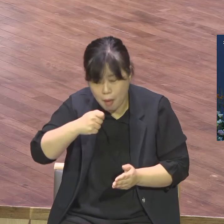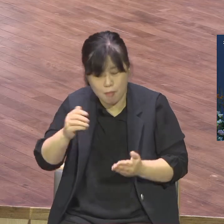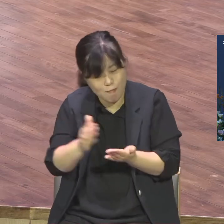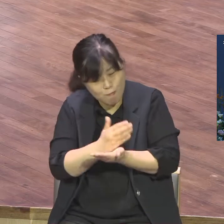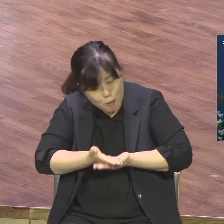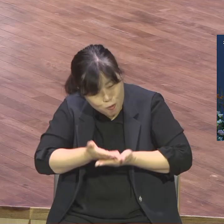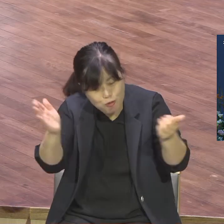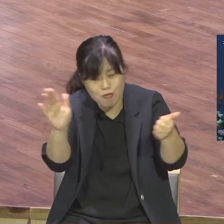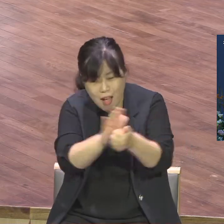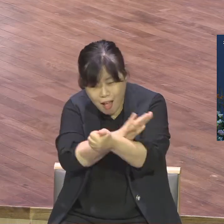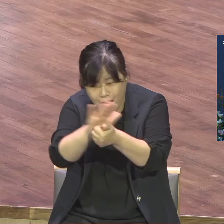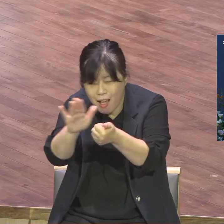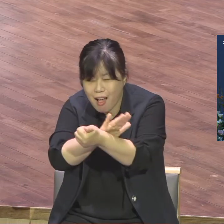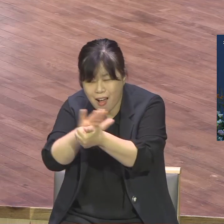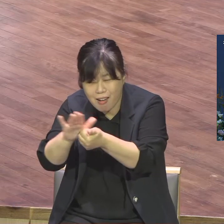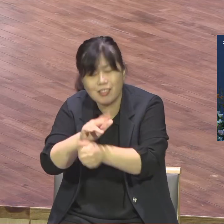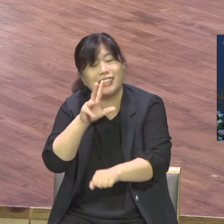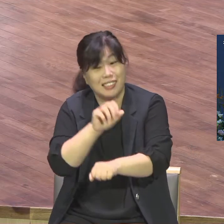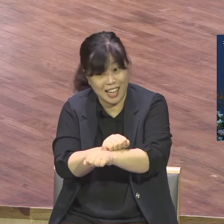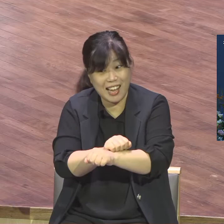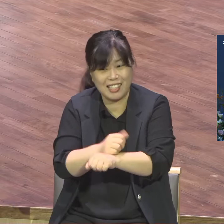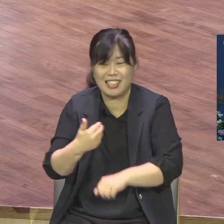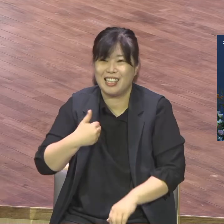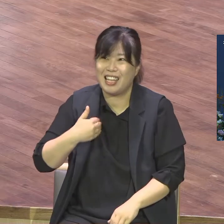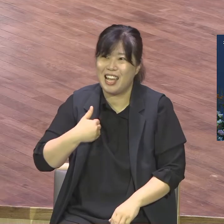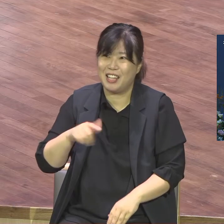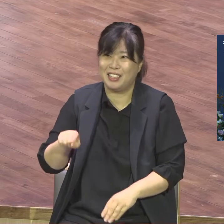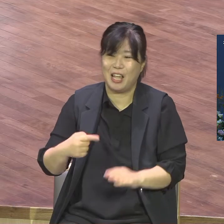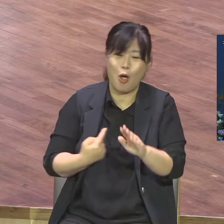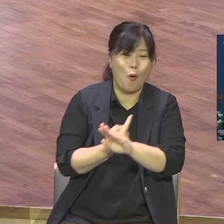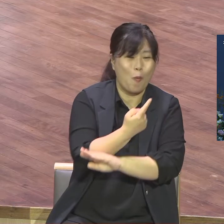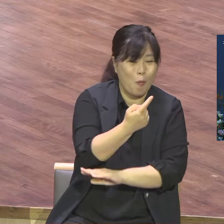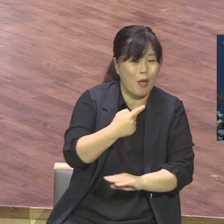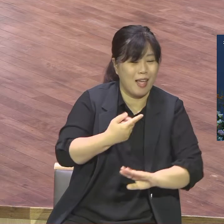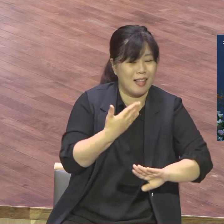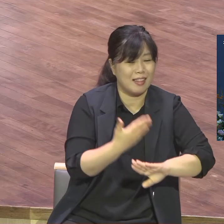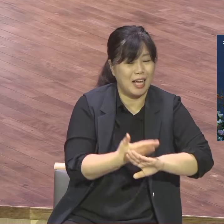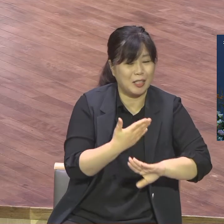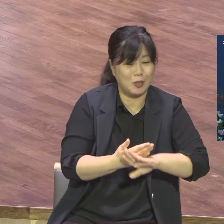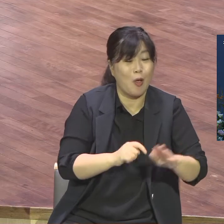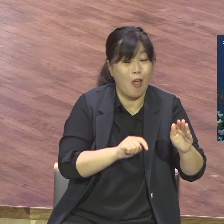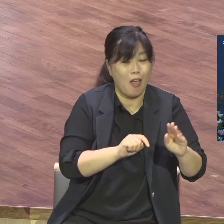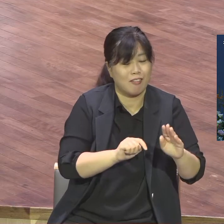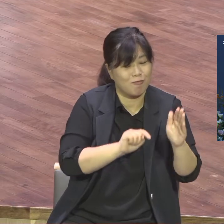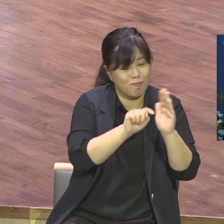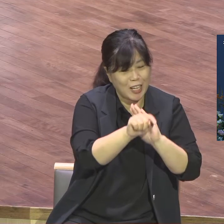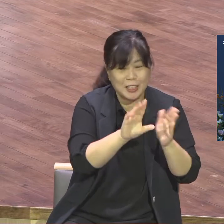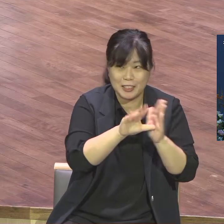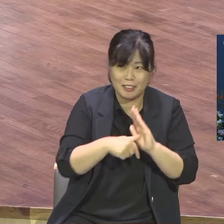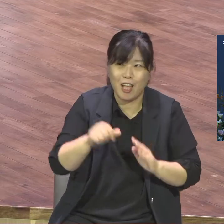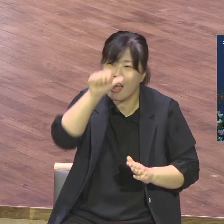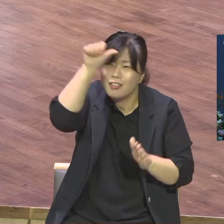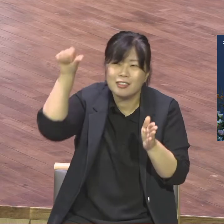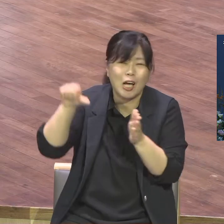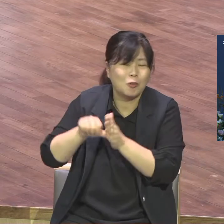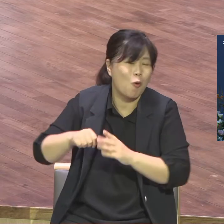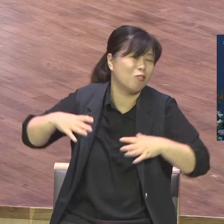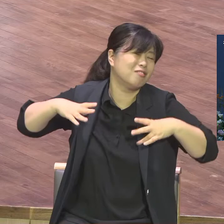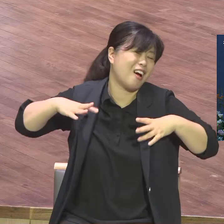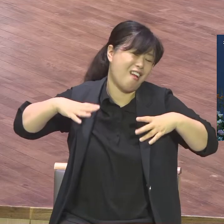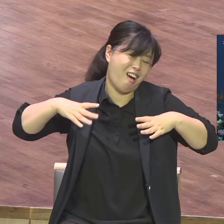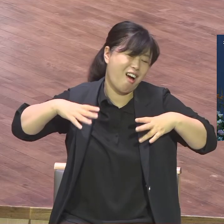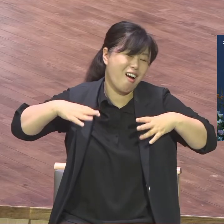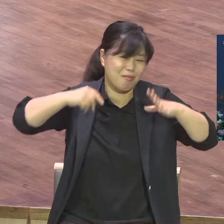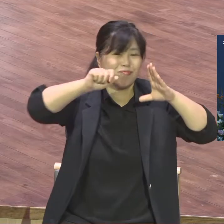잘 어디 가면 자랑합니다. 우리의 장로님들 비록 세상에 큰 부자 없지만 하나님 앞에서 최선을 다하는 모습이 너무